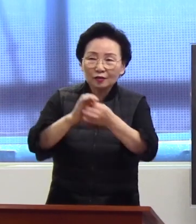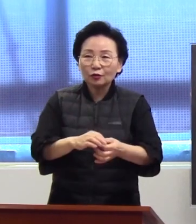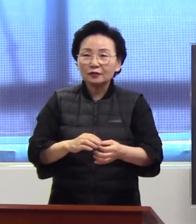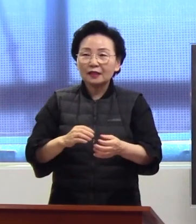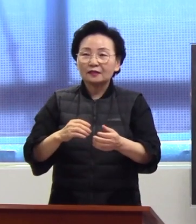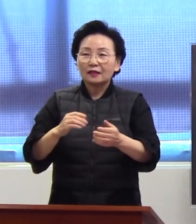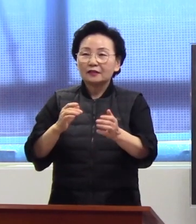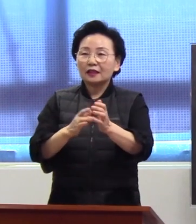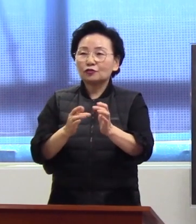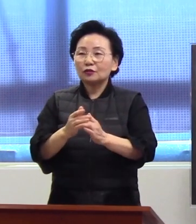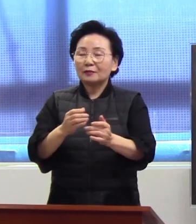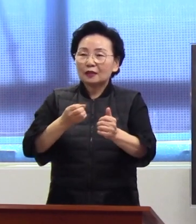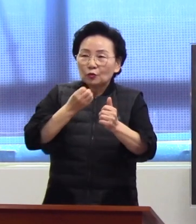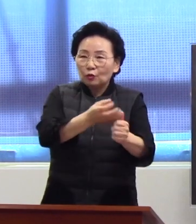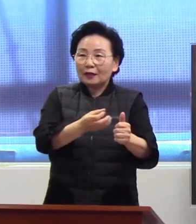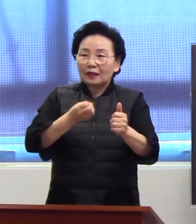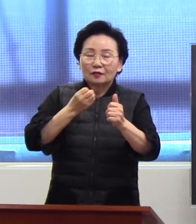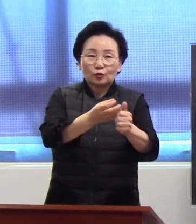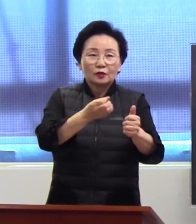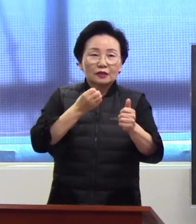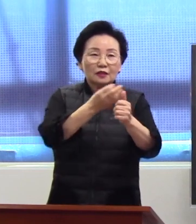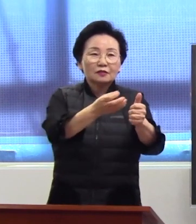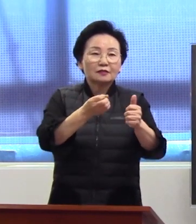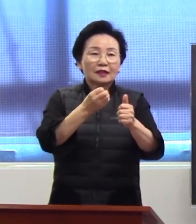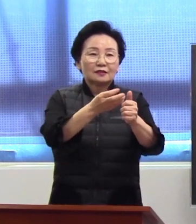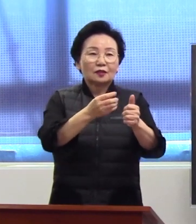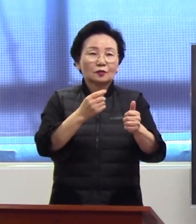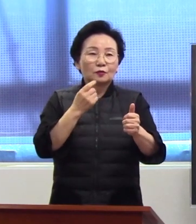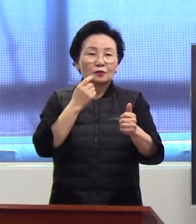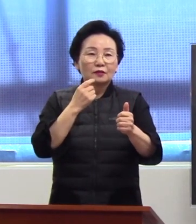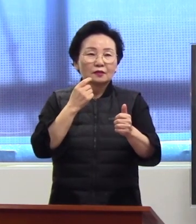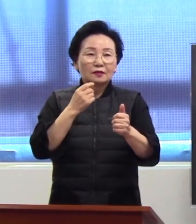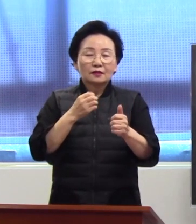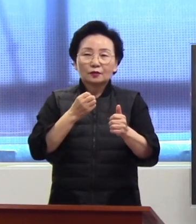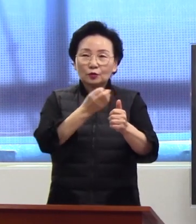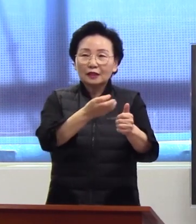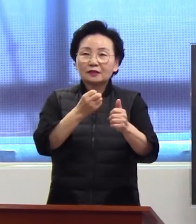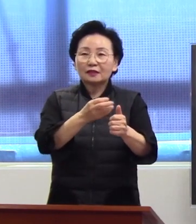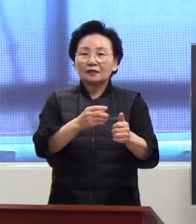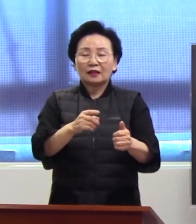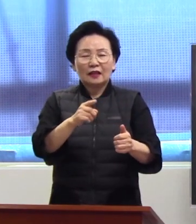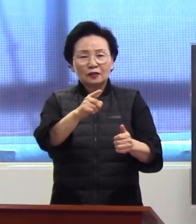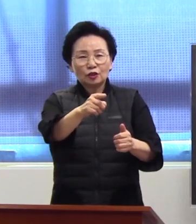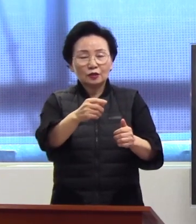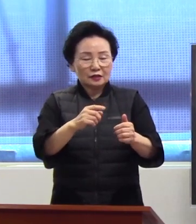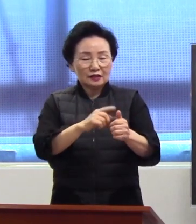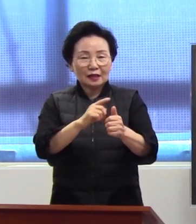계속 그냥 예수님한테 고백하는 거야. 이르는 거야. 그냥 고자질하는 거야. 이